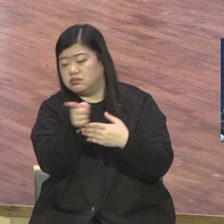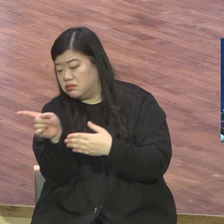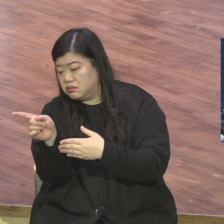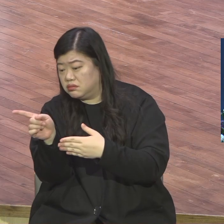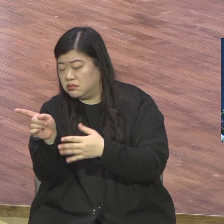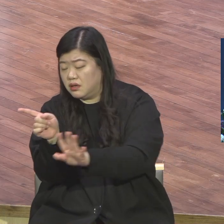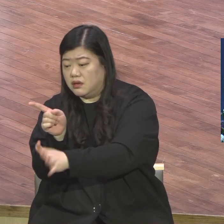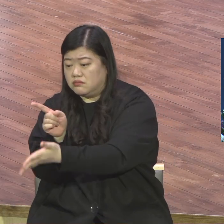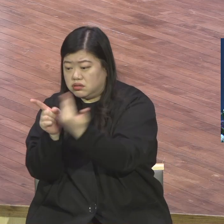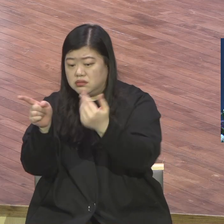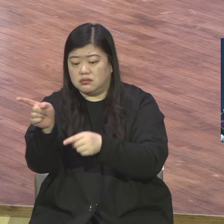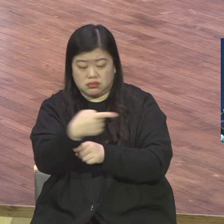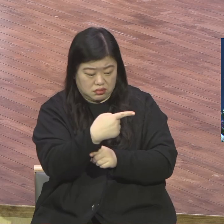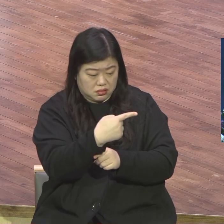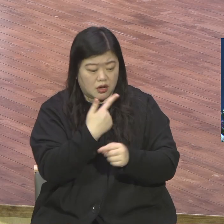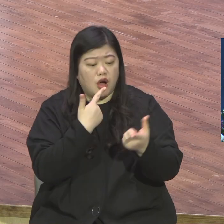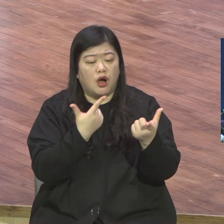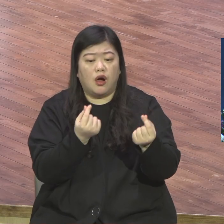그런 뜻이라는 거예요.